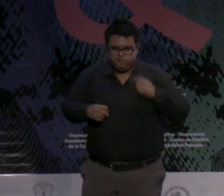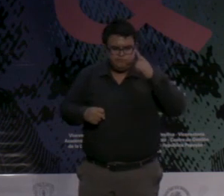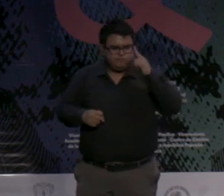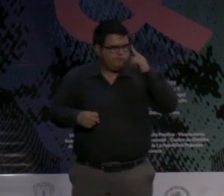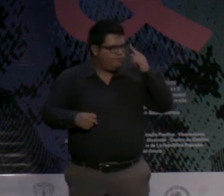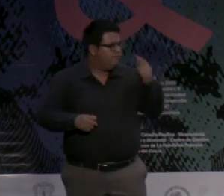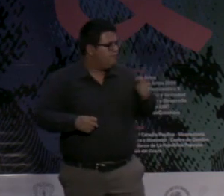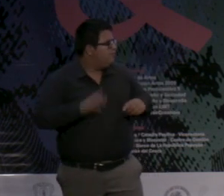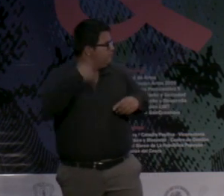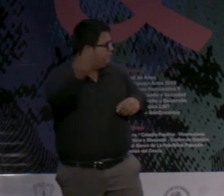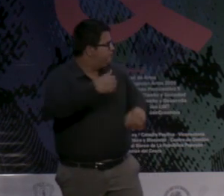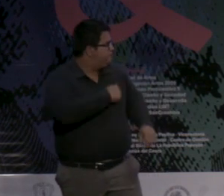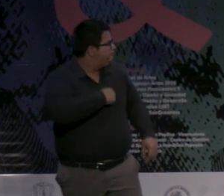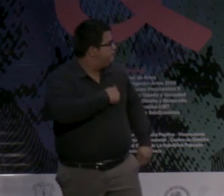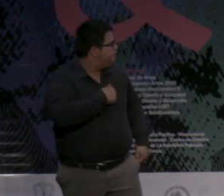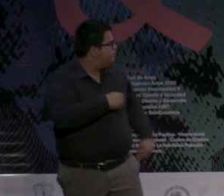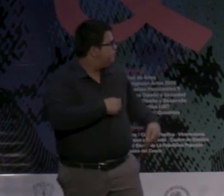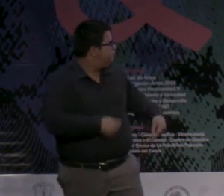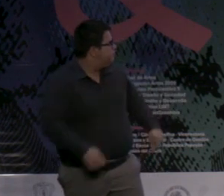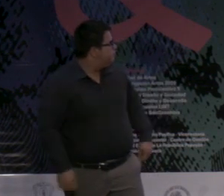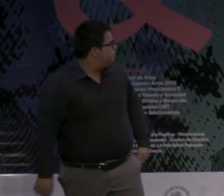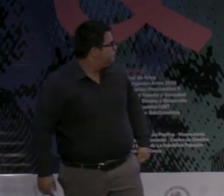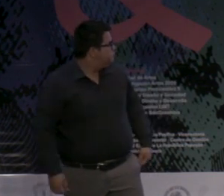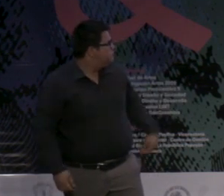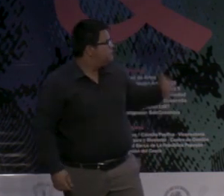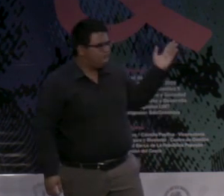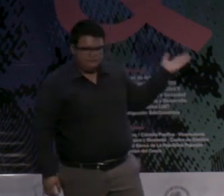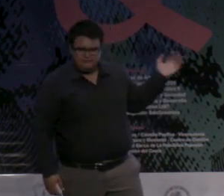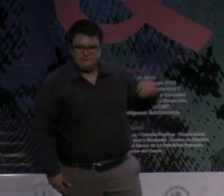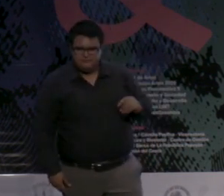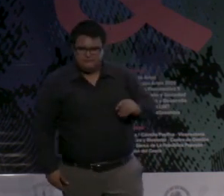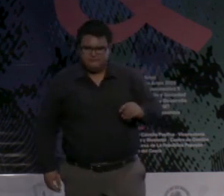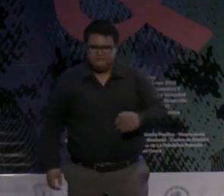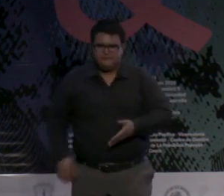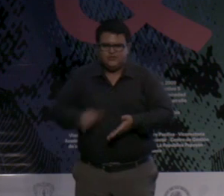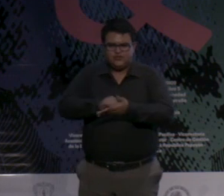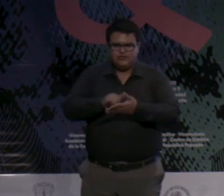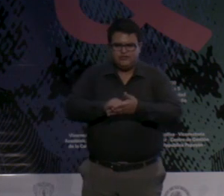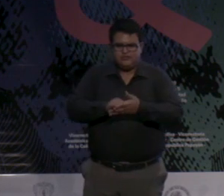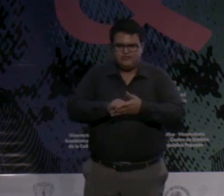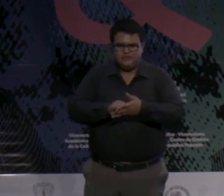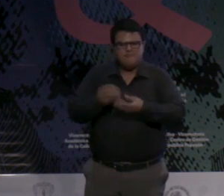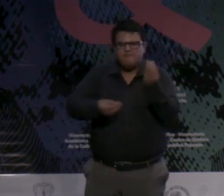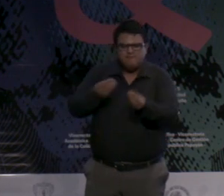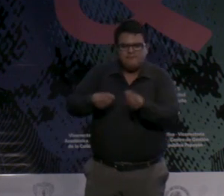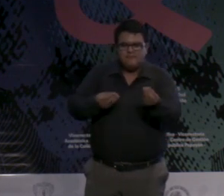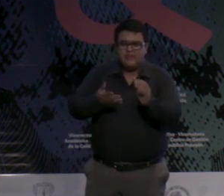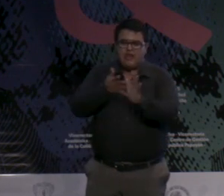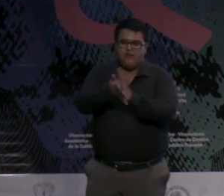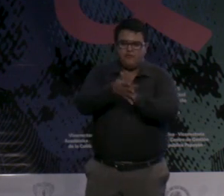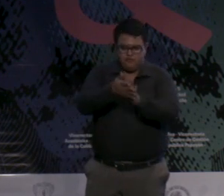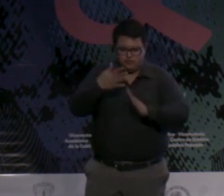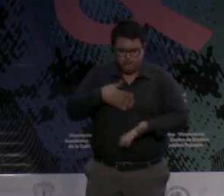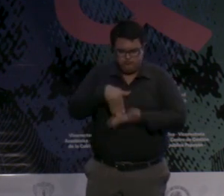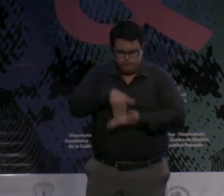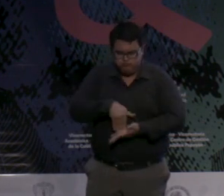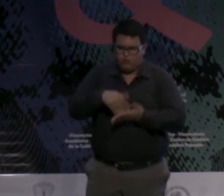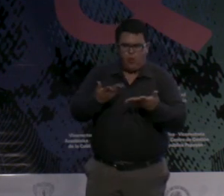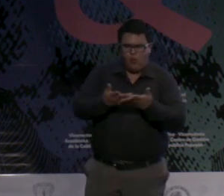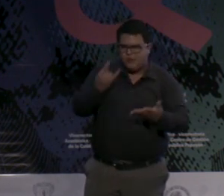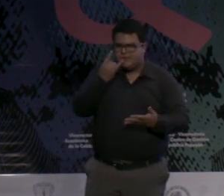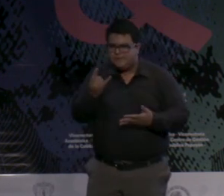Vamos a pasar a la siguiente. Y por esa misma razón también quisiera comenzar de una vez declarando mis posiciones y mis intereses